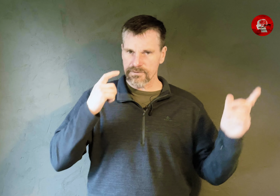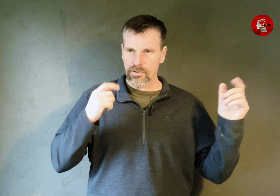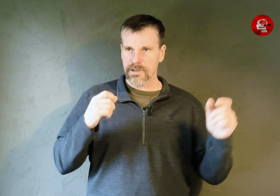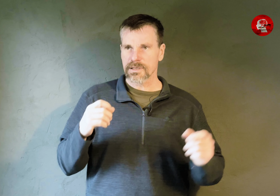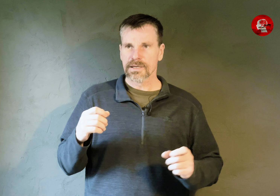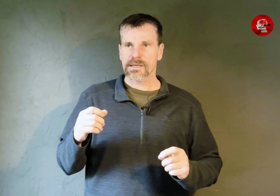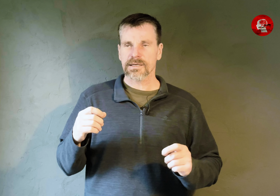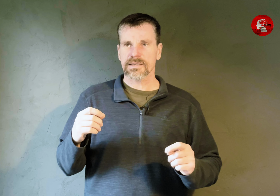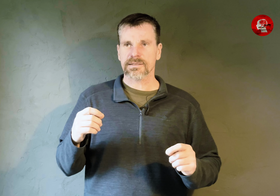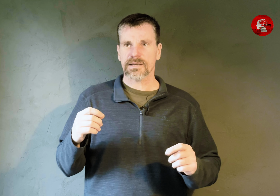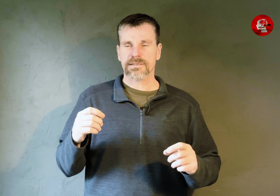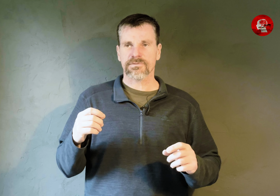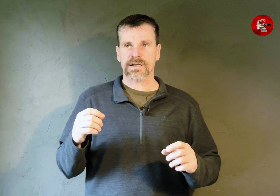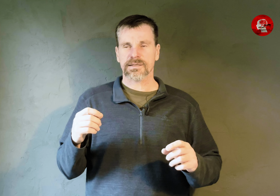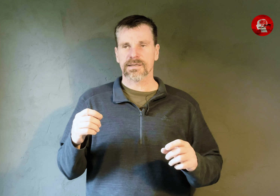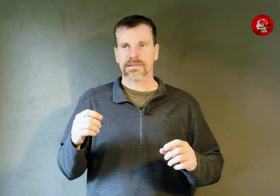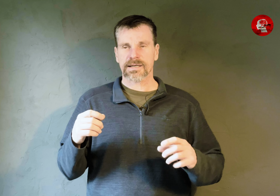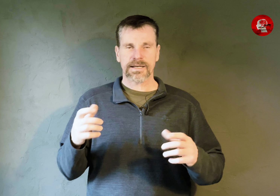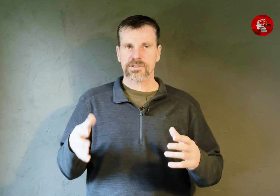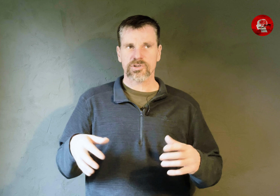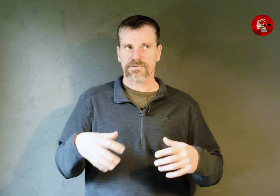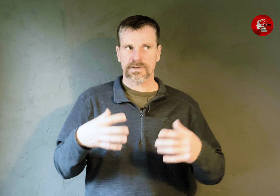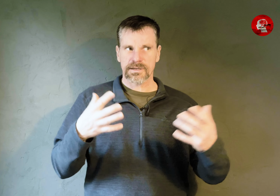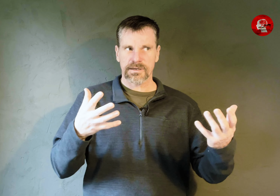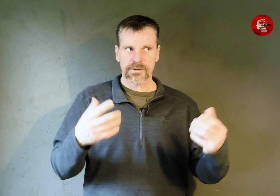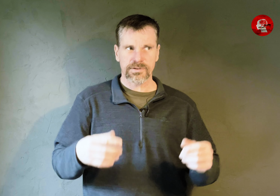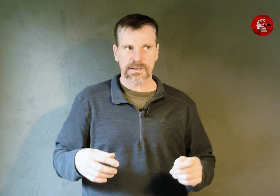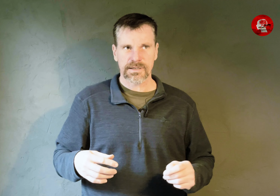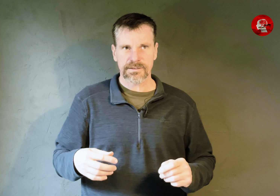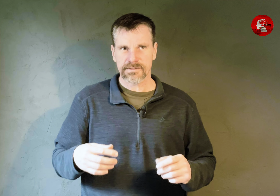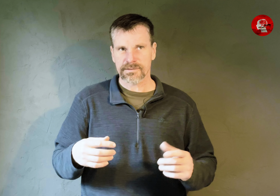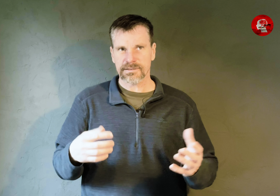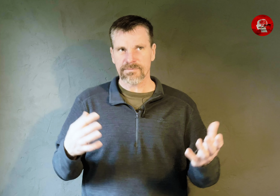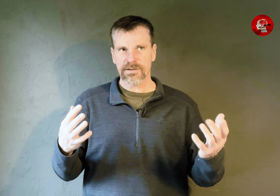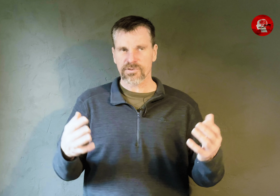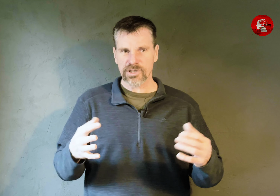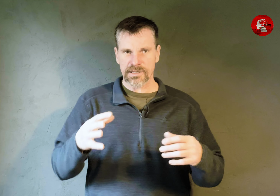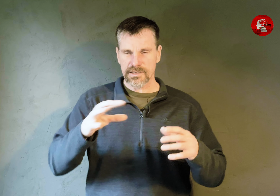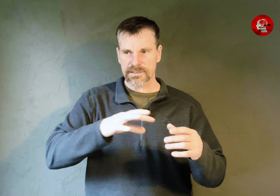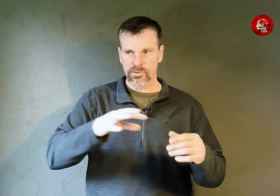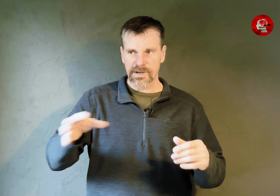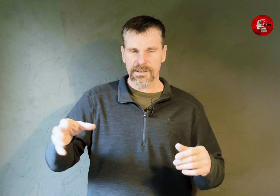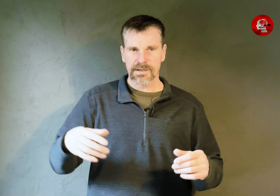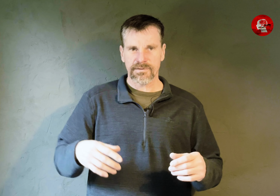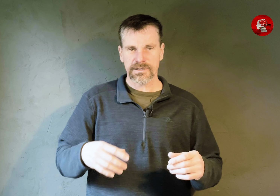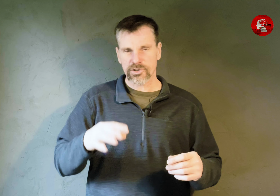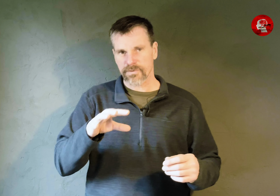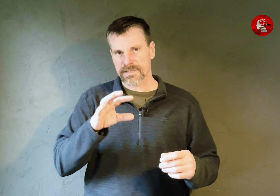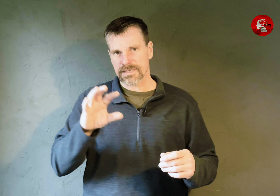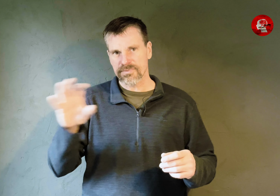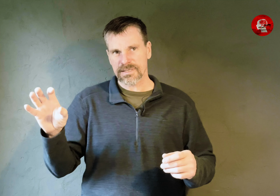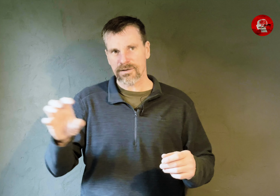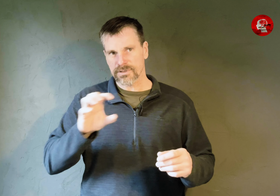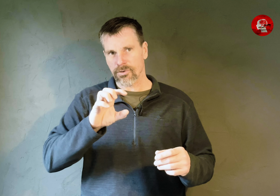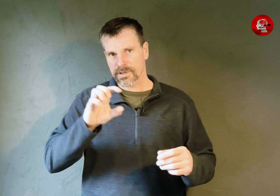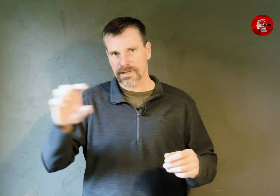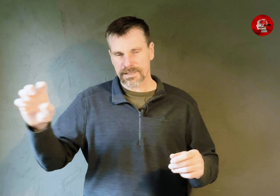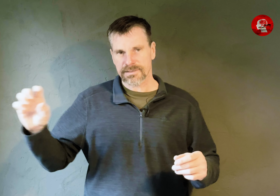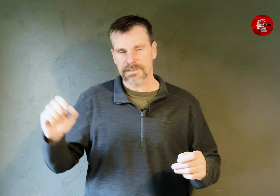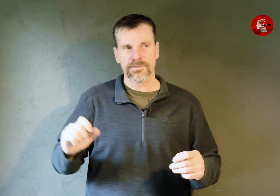vor ort gekriegt als er gefragt hat ja kantenschliff könnt ihr die mal irgendwie schicken hier ist die nummer weil in der schweiz gibt sie ja unter original stil nur